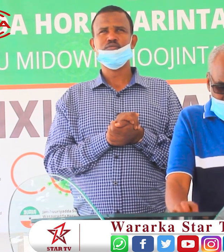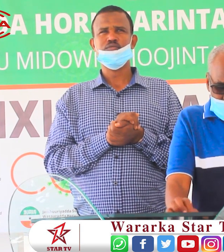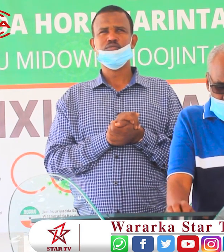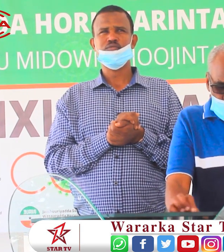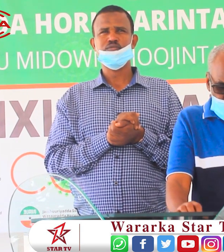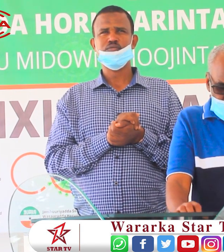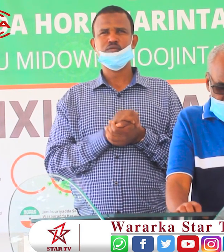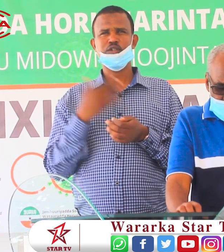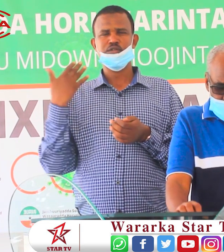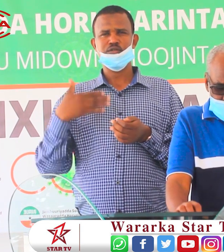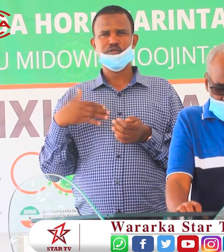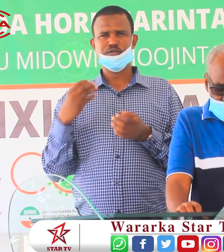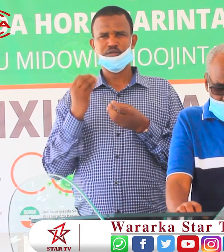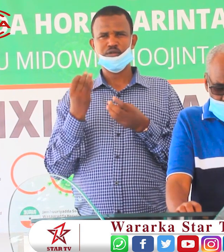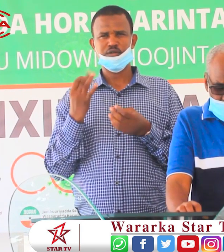tirada karantiinka ku jirta